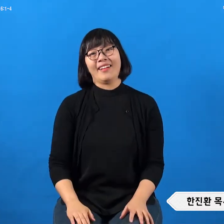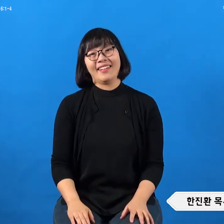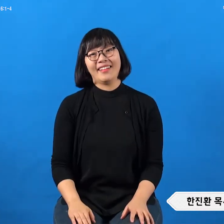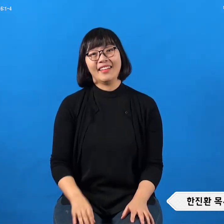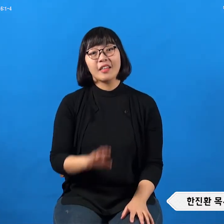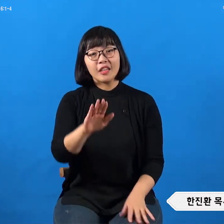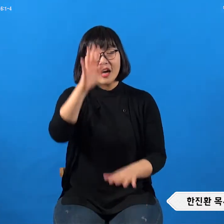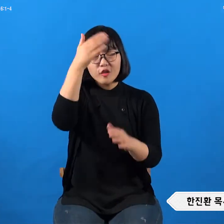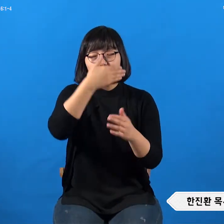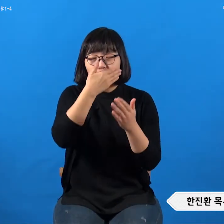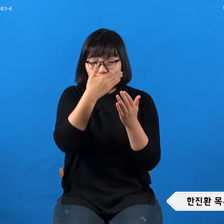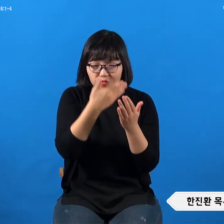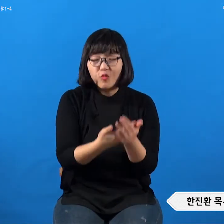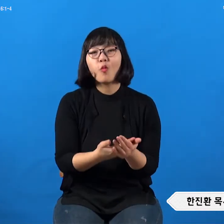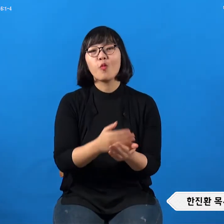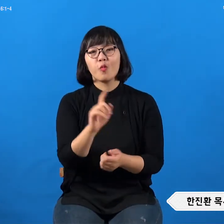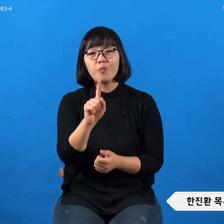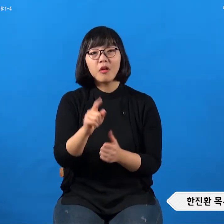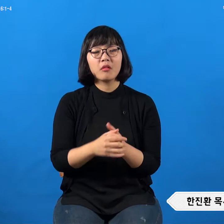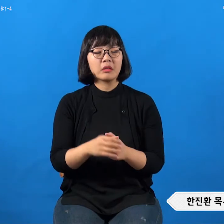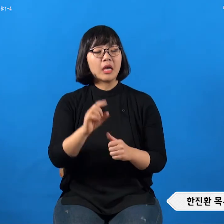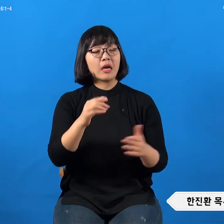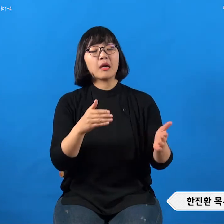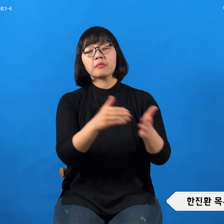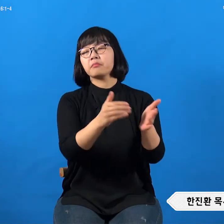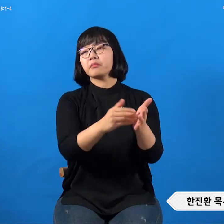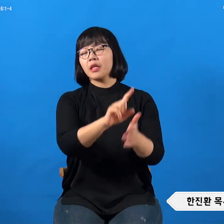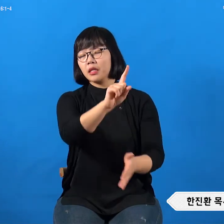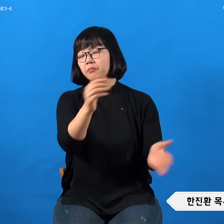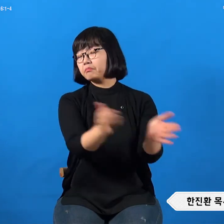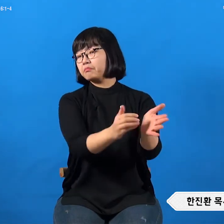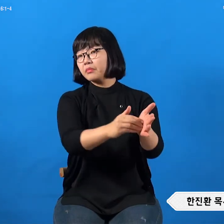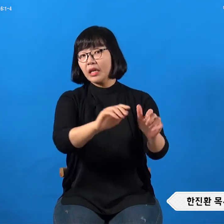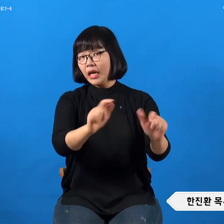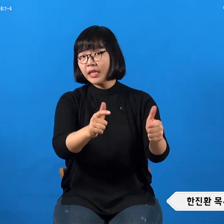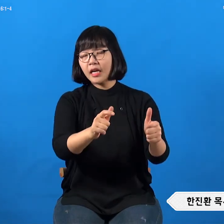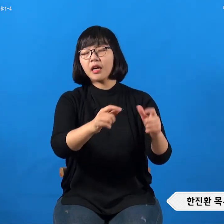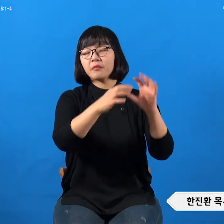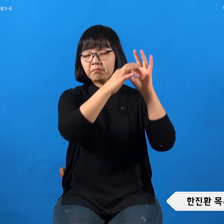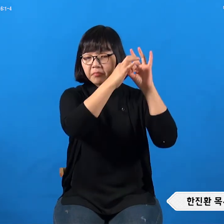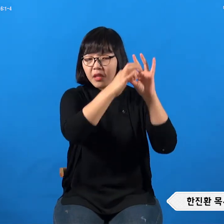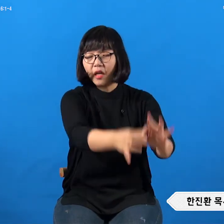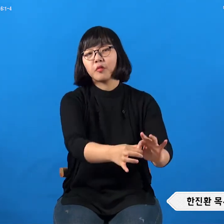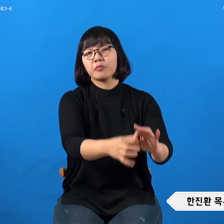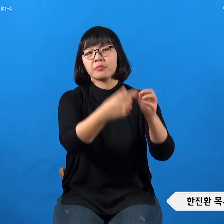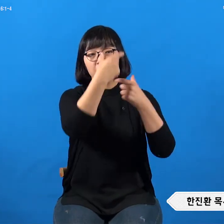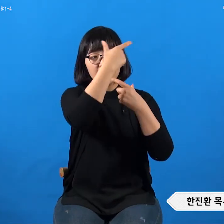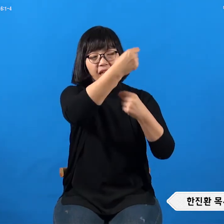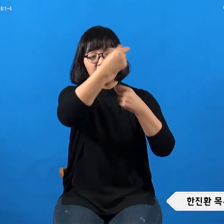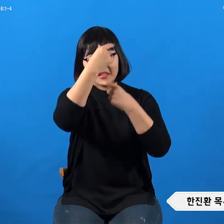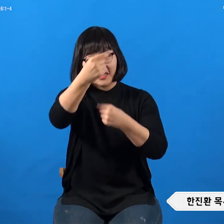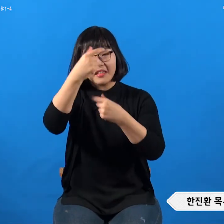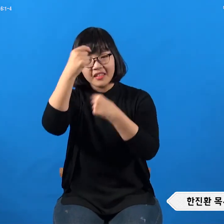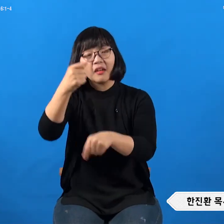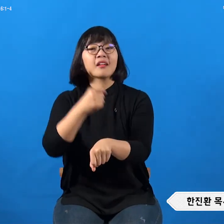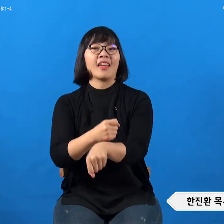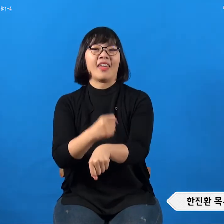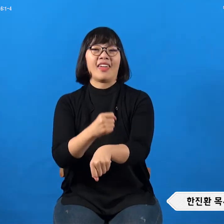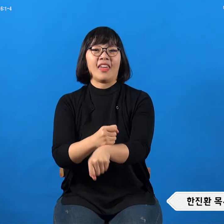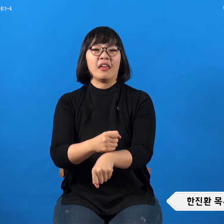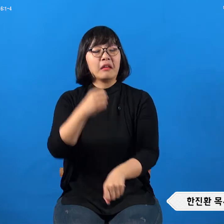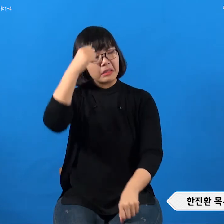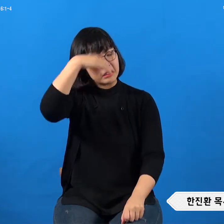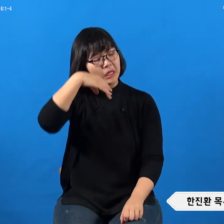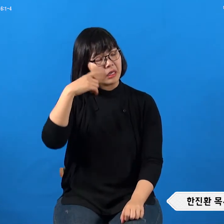방식으로 하든지 중요한 것은 규칙적으로 하는 것이다. 뭐 이벤트식으로 그냥 생각날 때 불쑥 한번